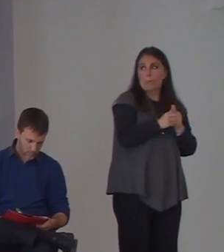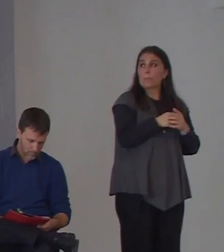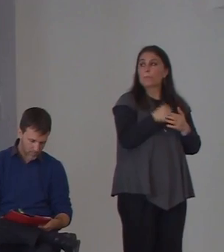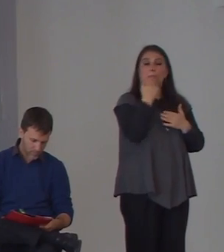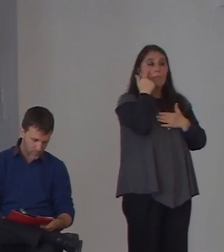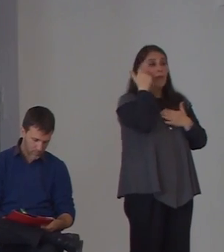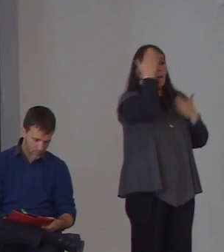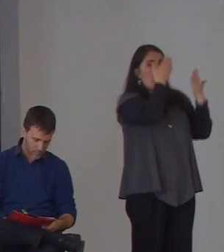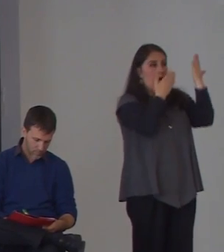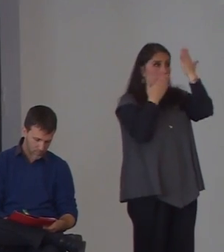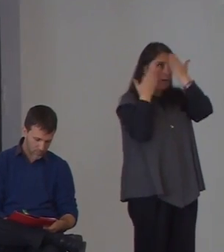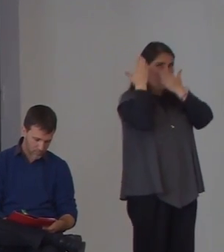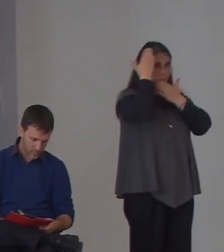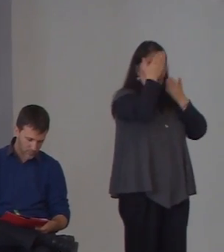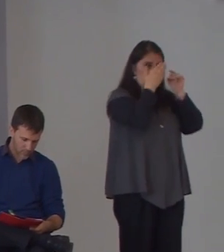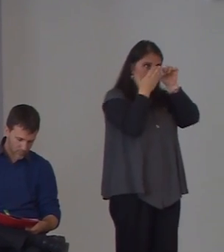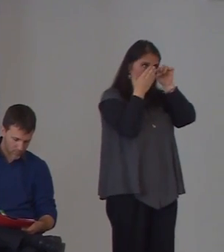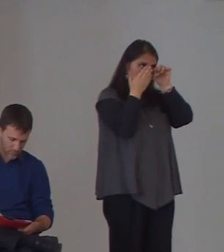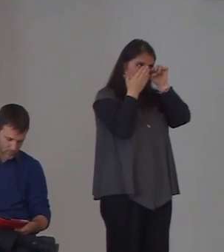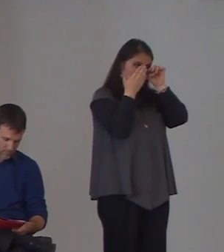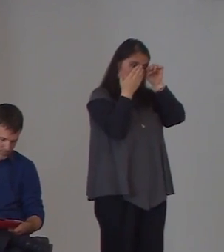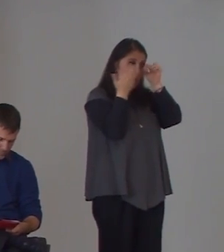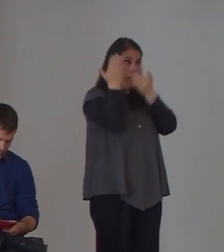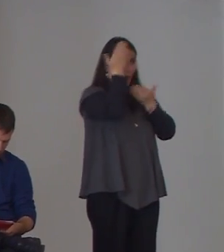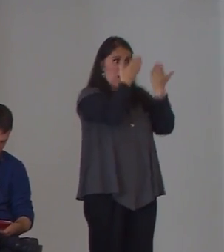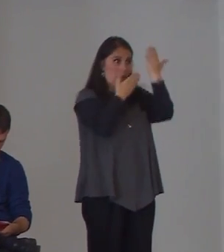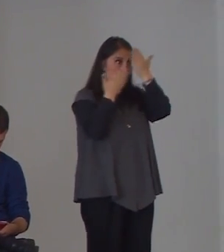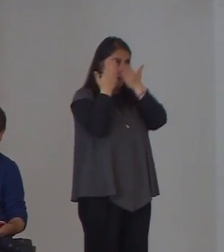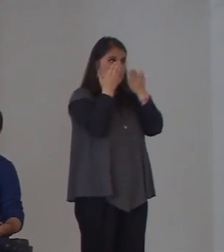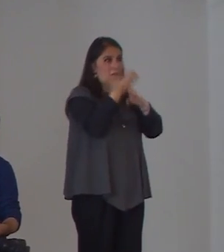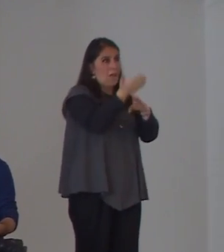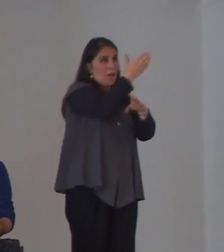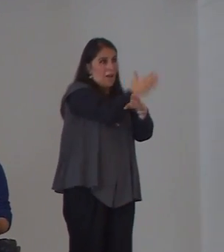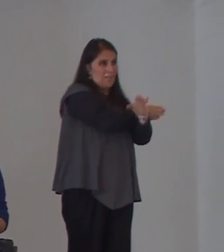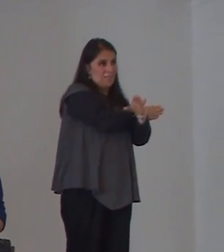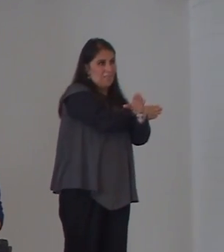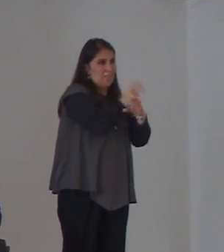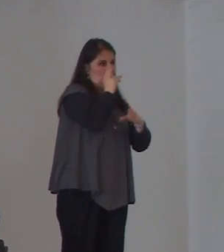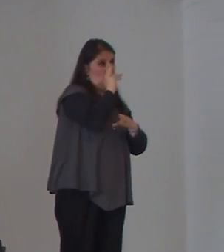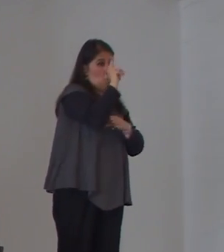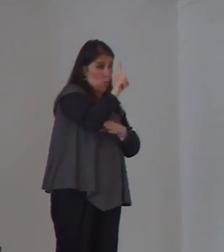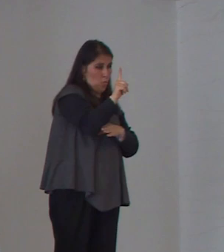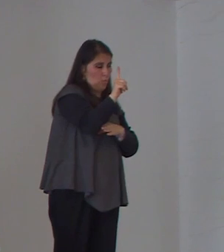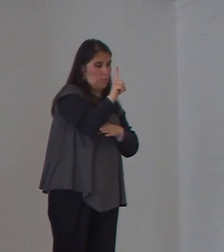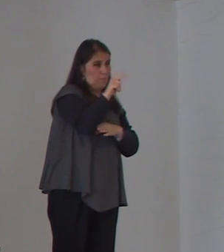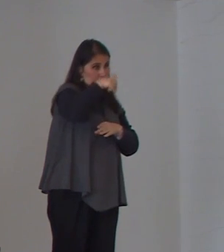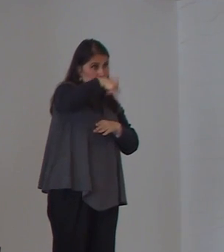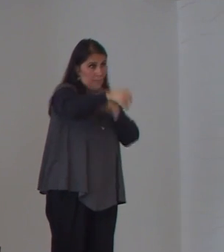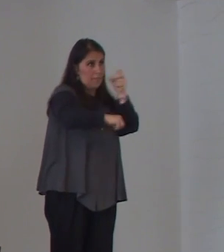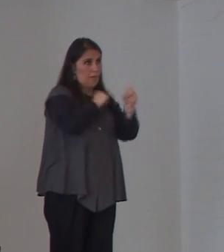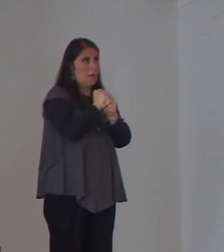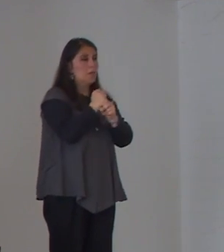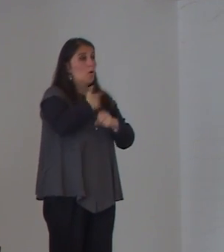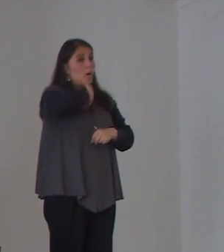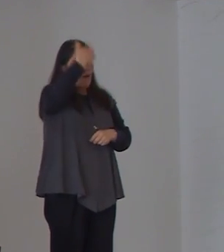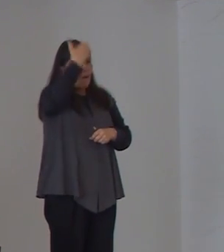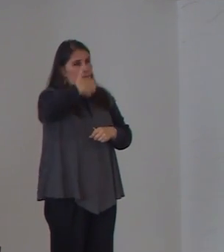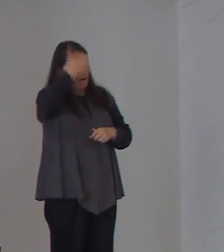se realizó antes de mitad de año sobre las pruebas que